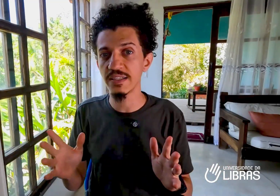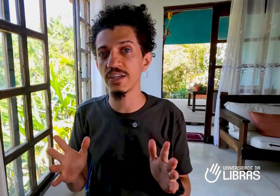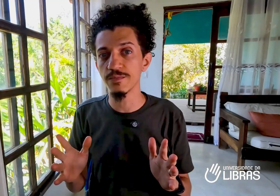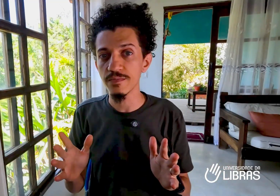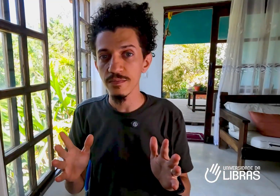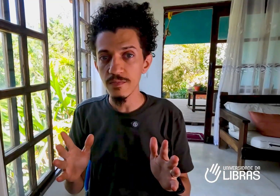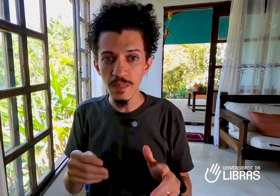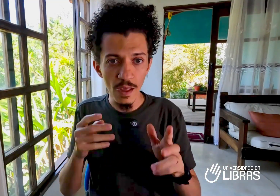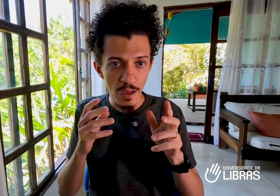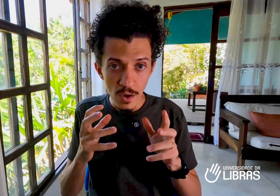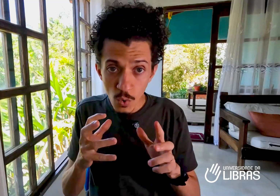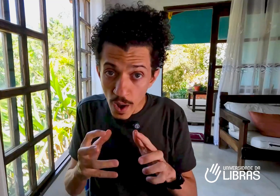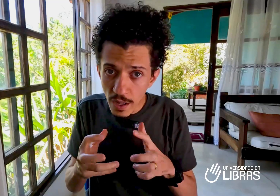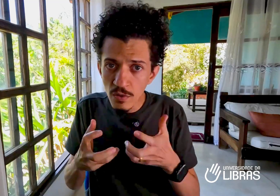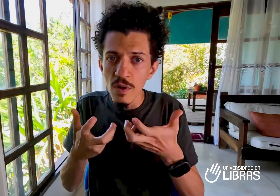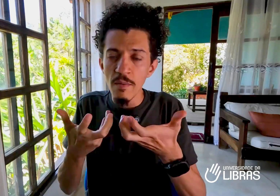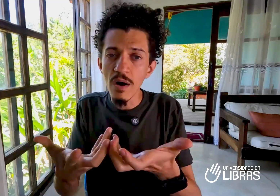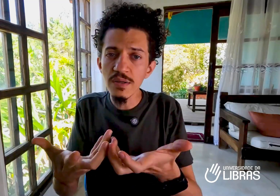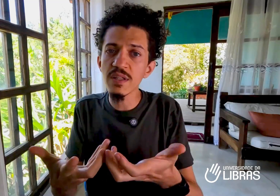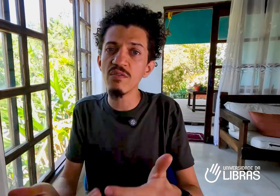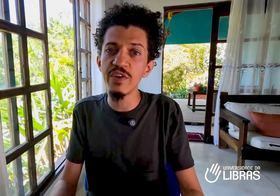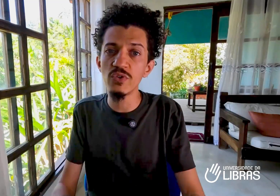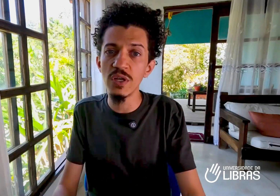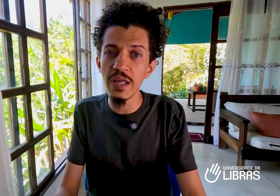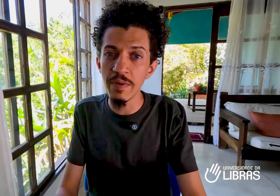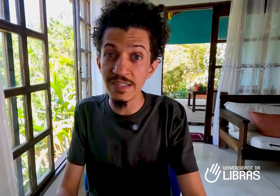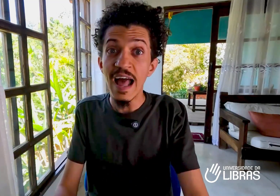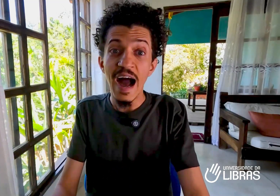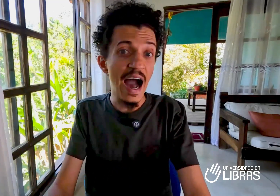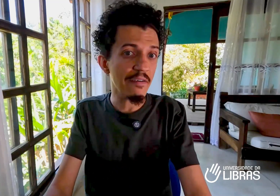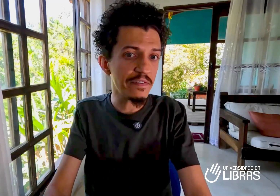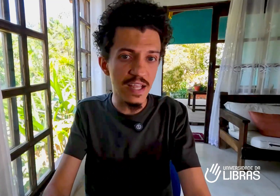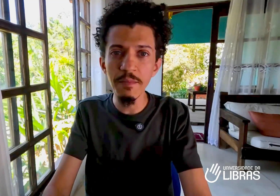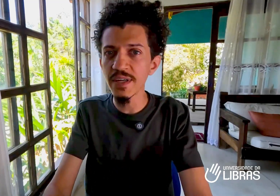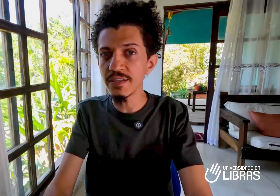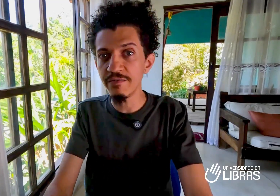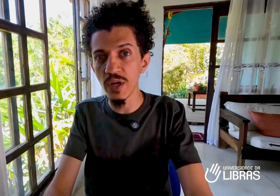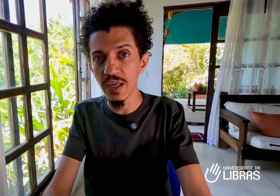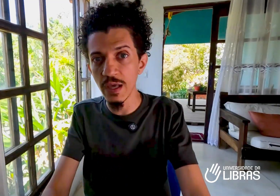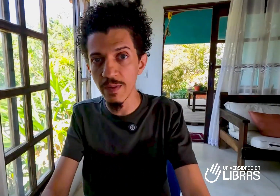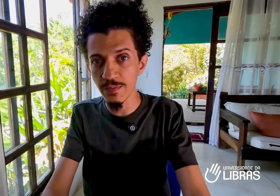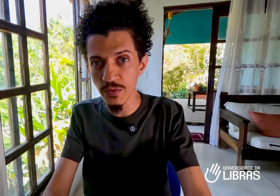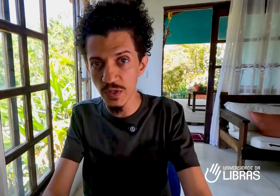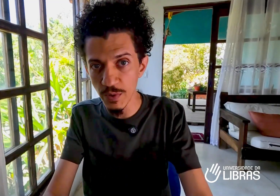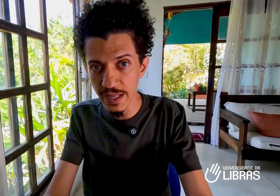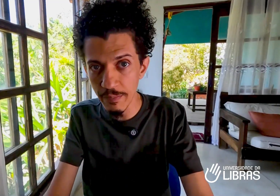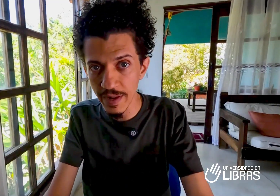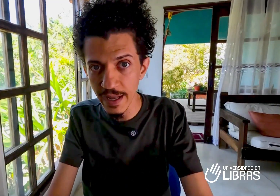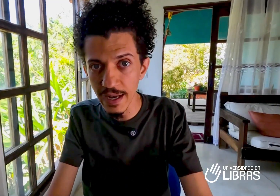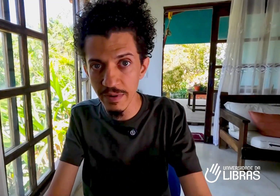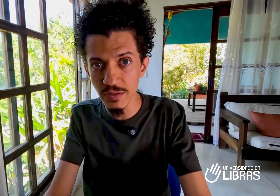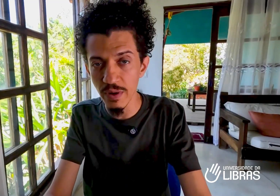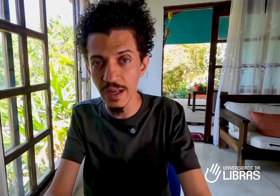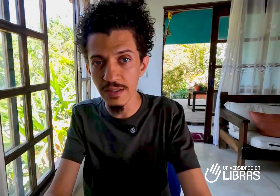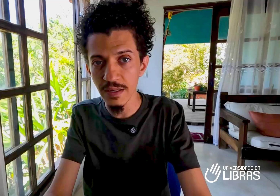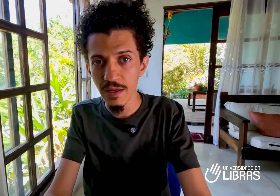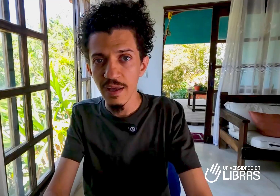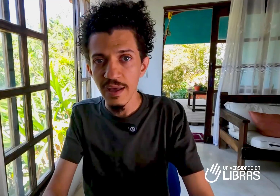seja, quando mostram um vídeo de Libras, fizemos esse vídeo aqui para as pessoas poderem aprender a Libras com eles. É